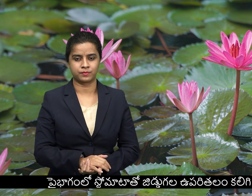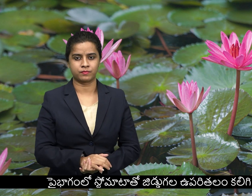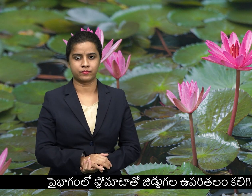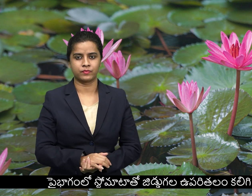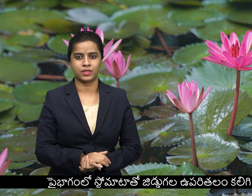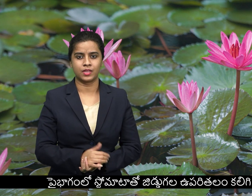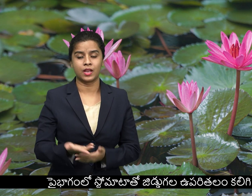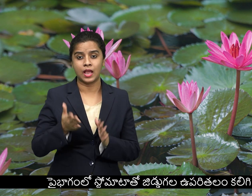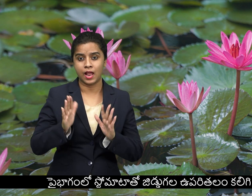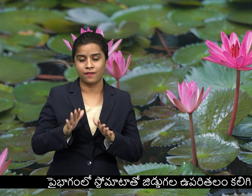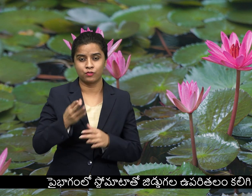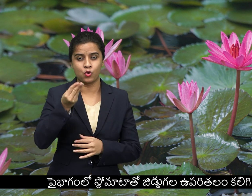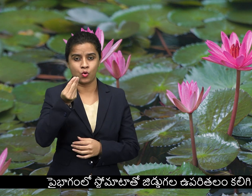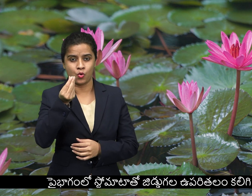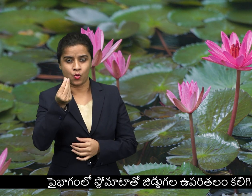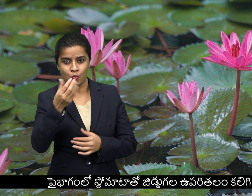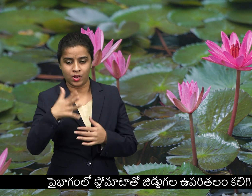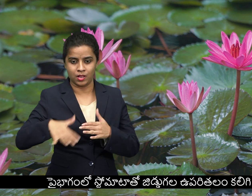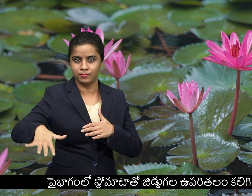జిడ్డుగల ఉపరితలం కలిగి ఉంటుంది.